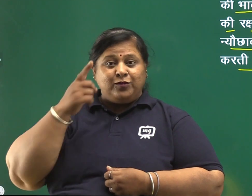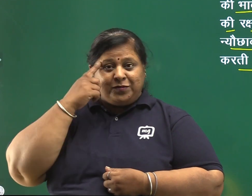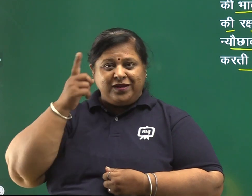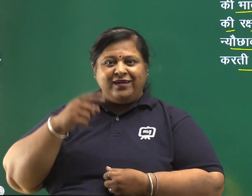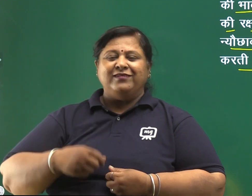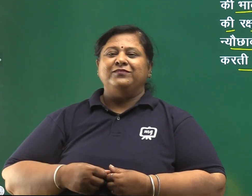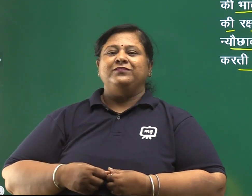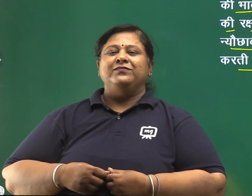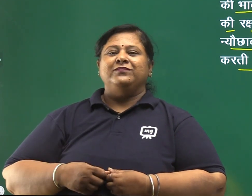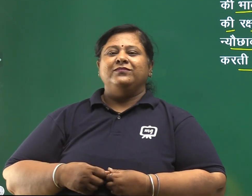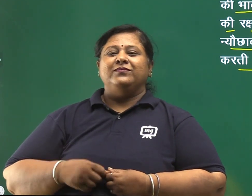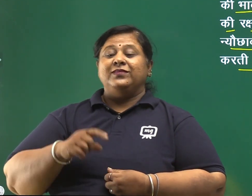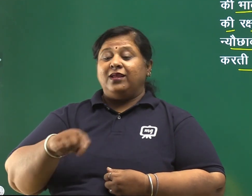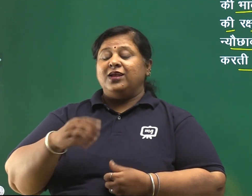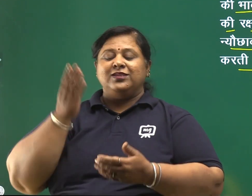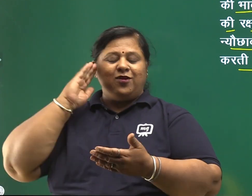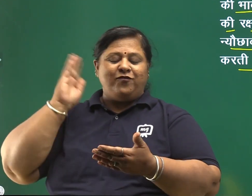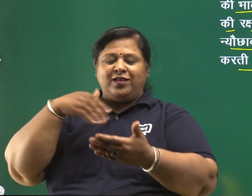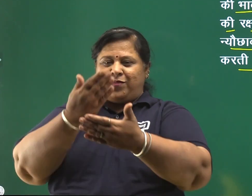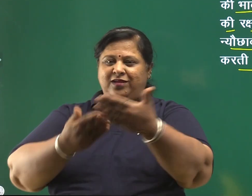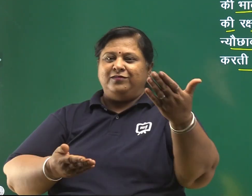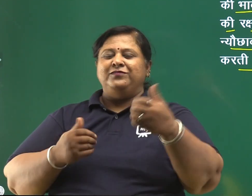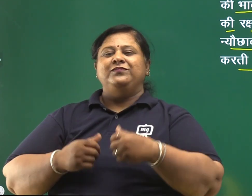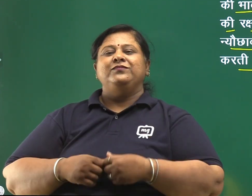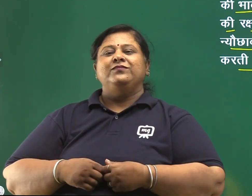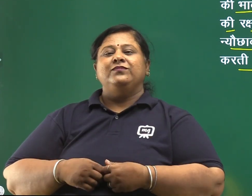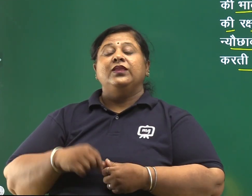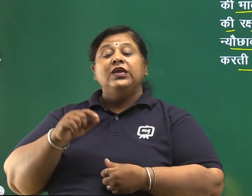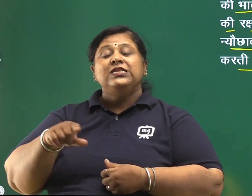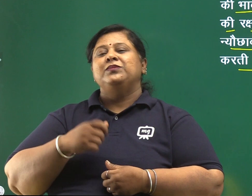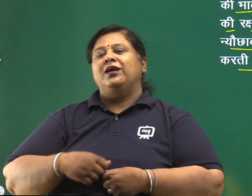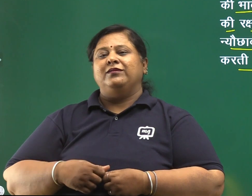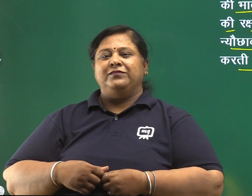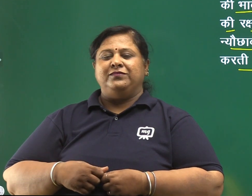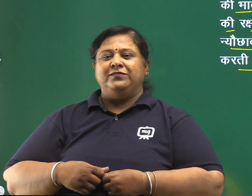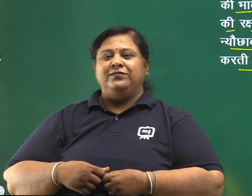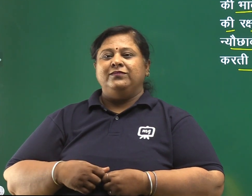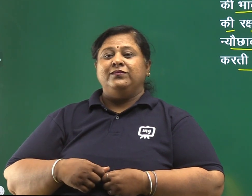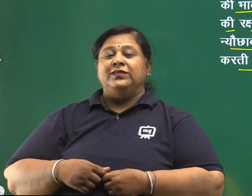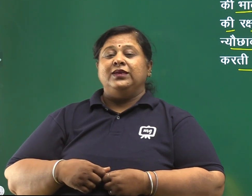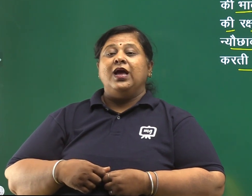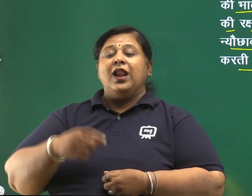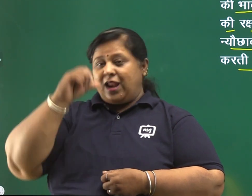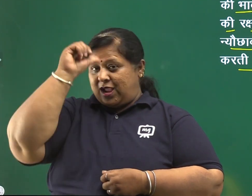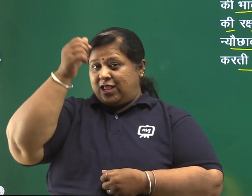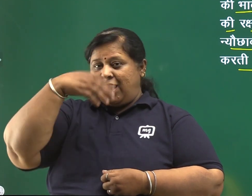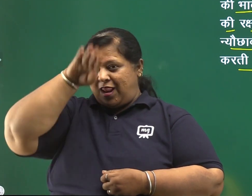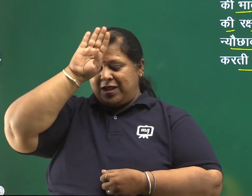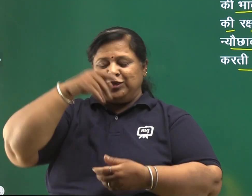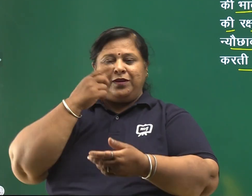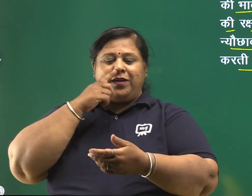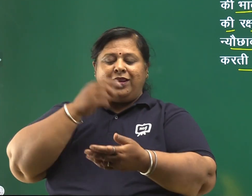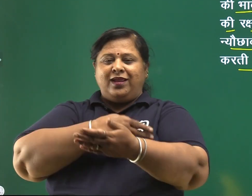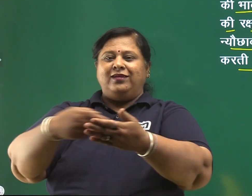समझ आया कि इस कविता में जिस प्रकार रानी लक्ष्मीबाई ने